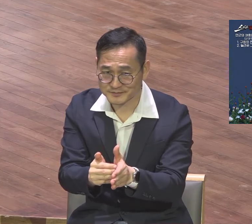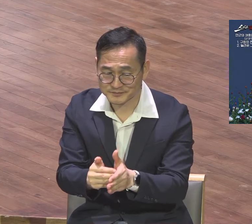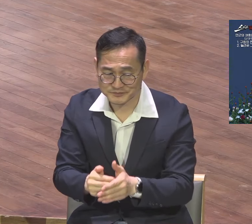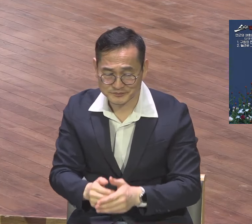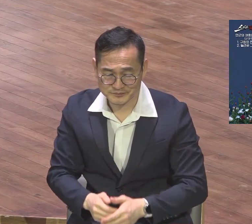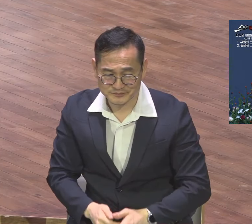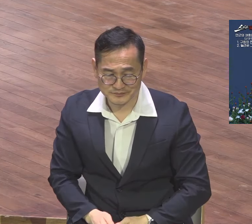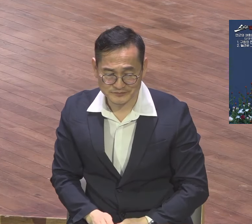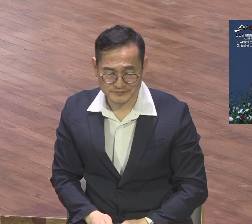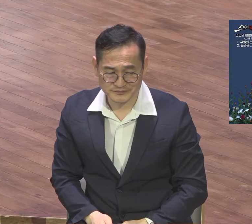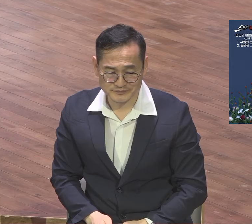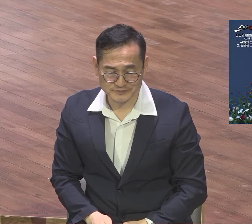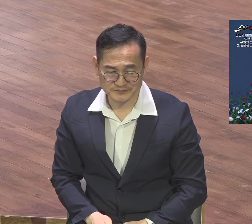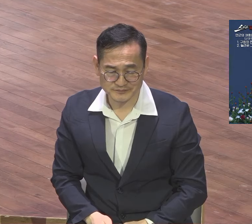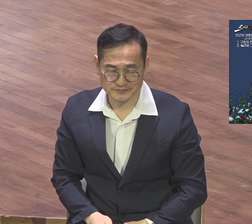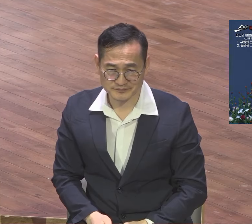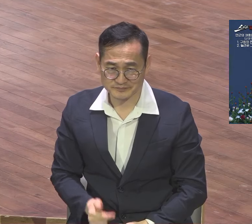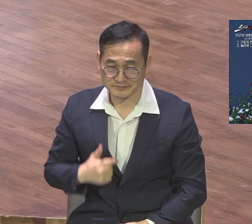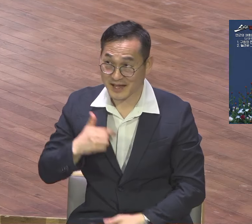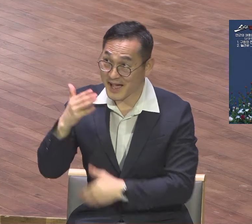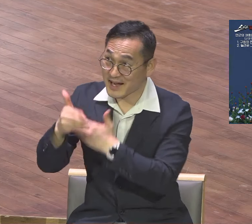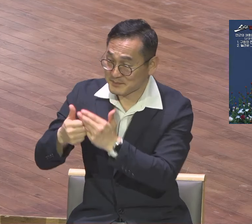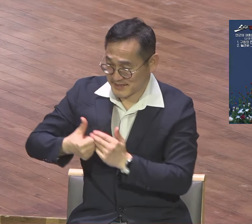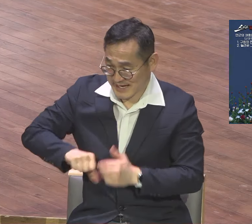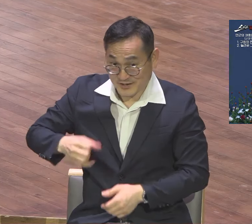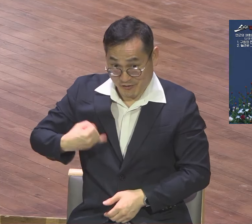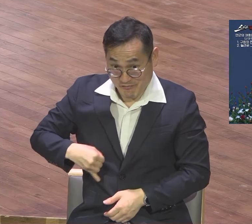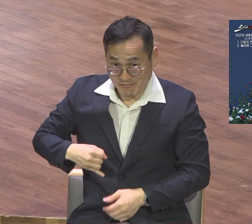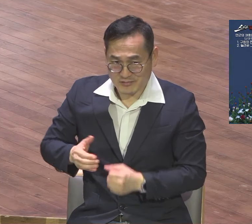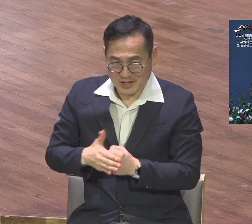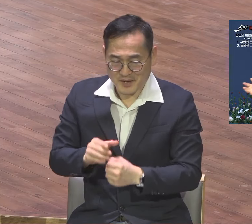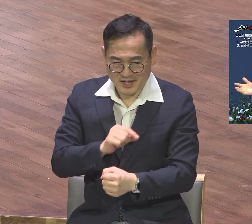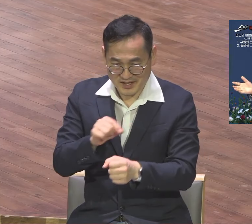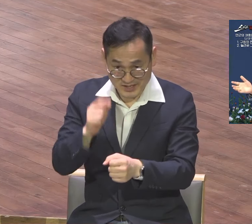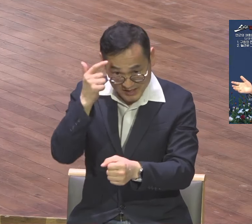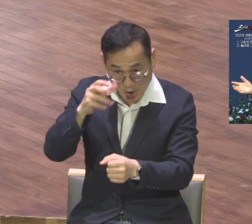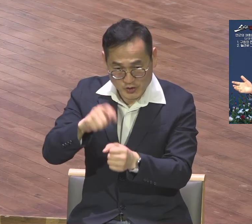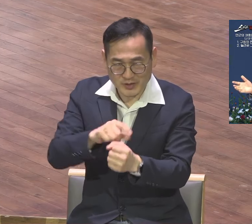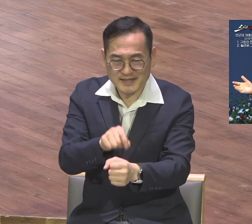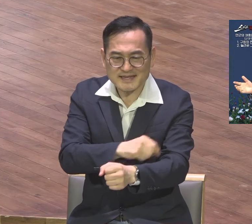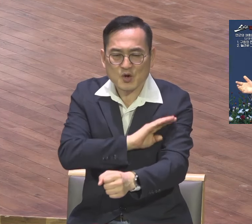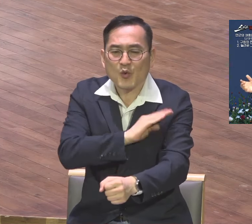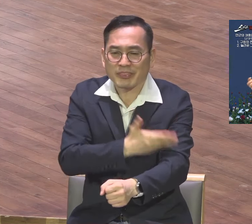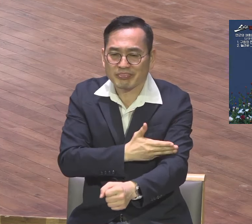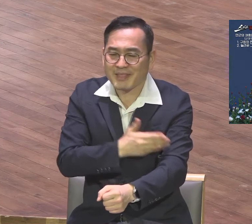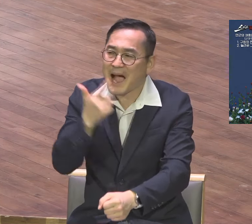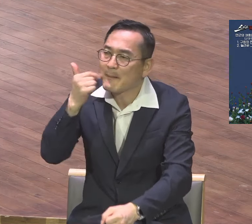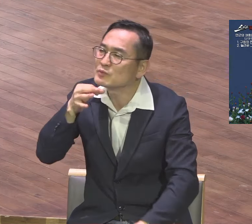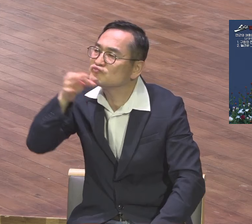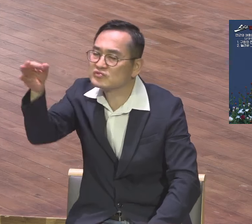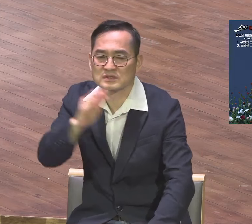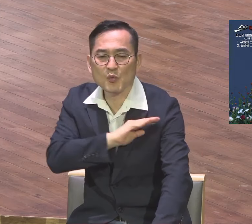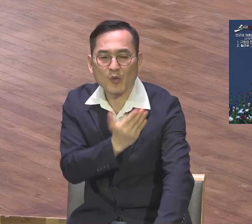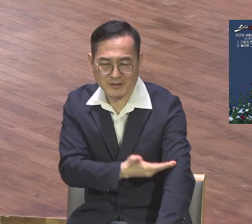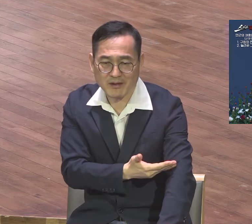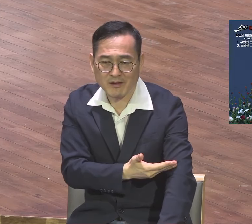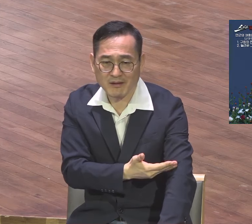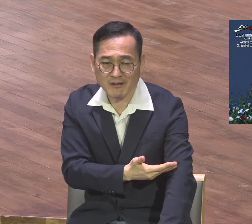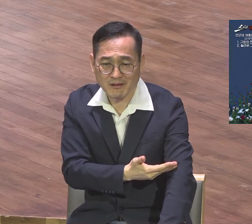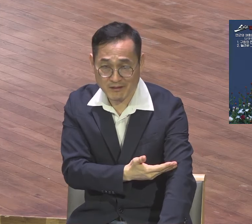자로서 내게 주신 영적 특권이 확실히 있기 때문에 사용하시기 바랍니다. 이 권세는 사용을 해야